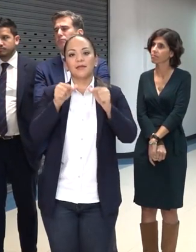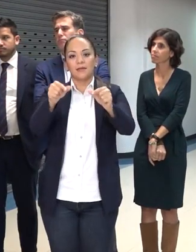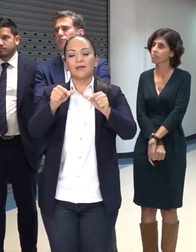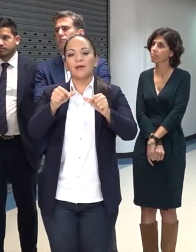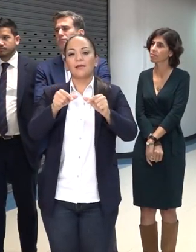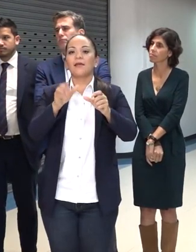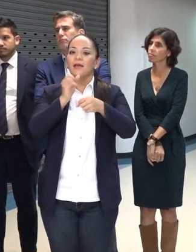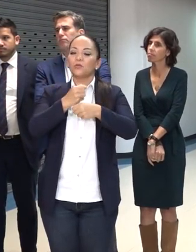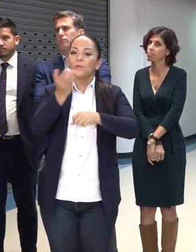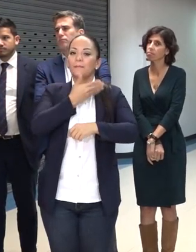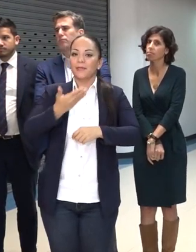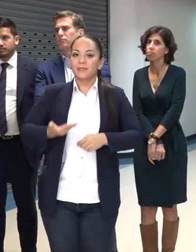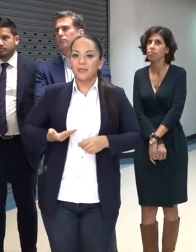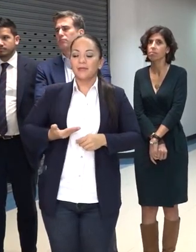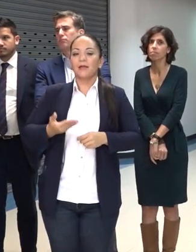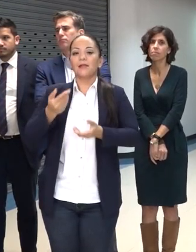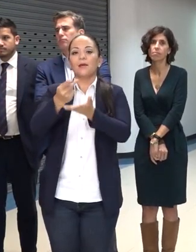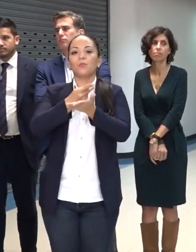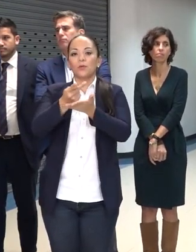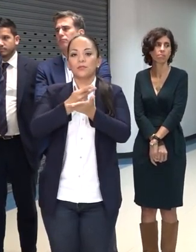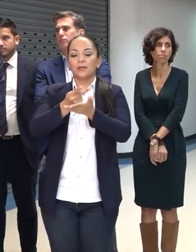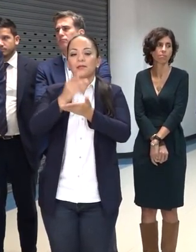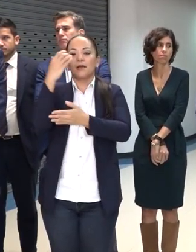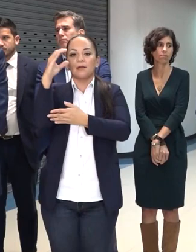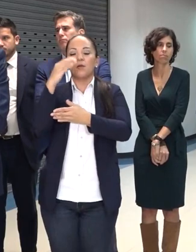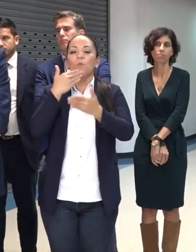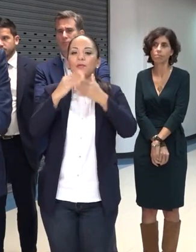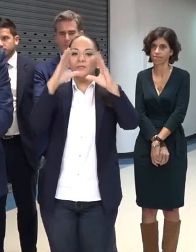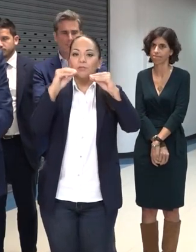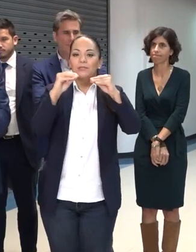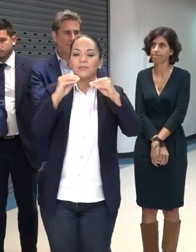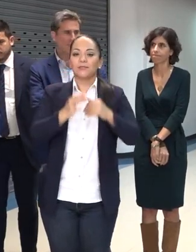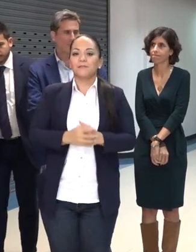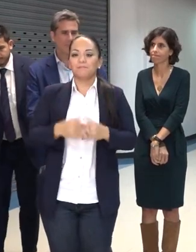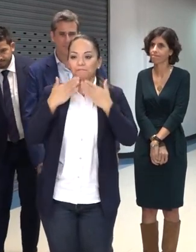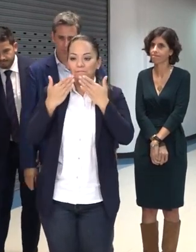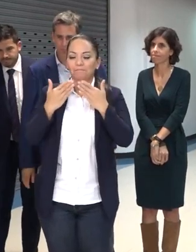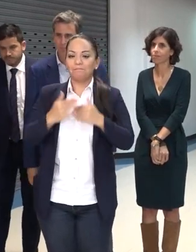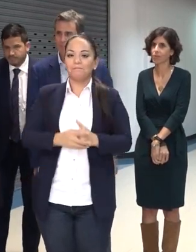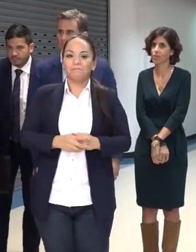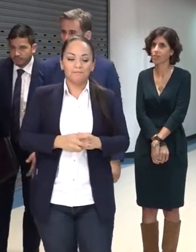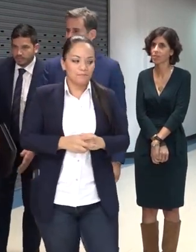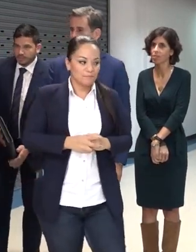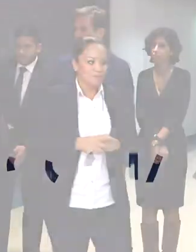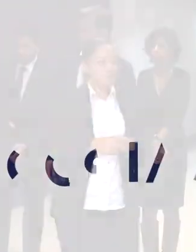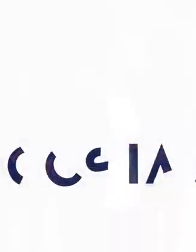que ha realizado el presidente por la provincia de Cartago. Buenas noches. Muchísimas gracias.